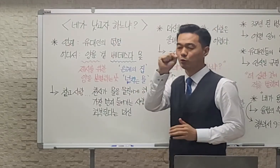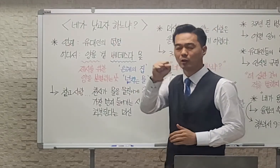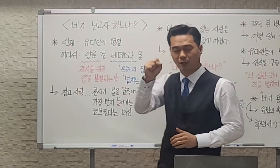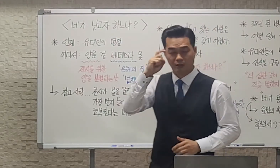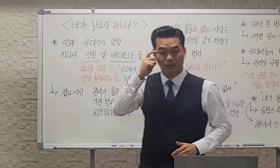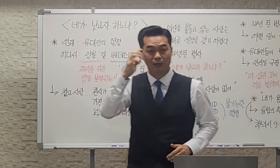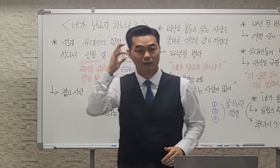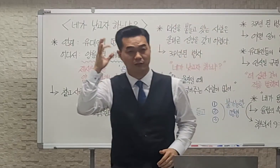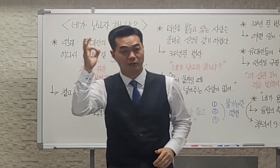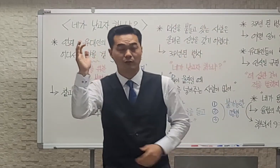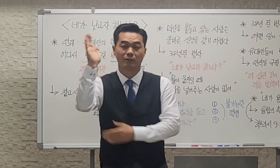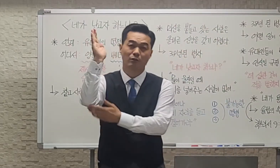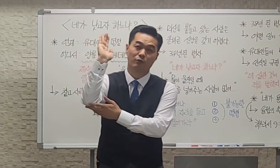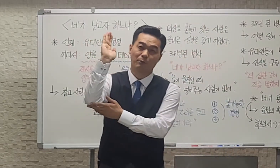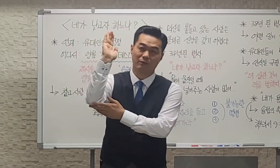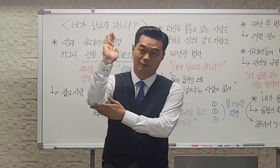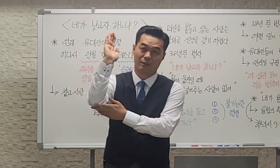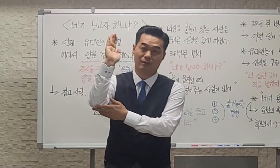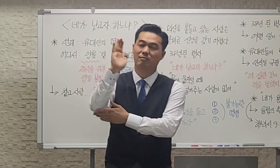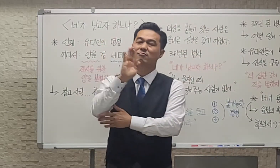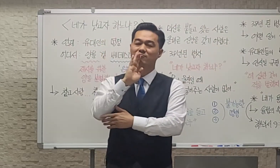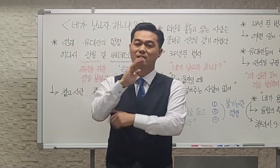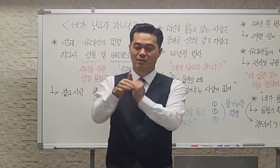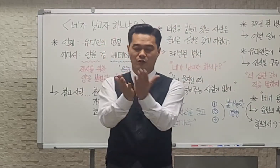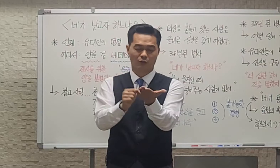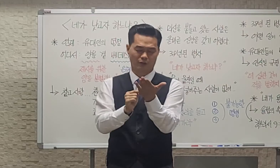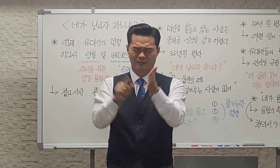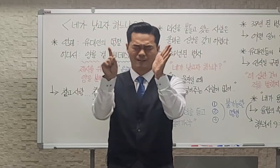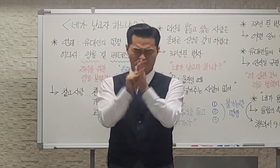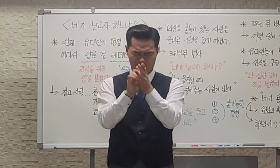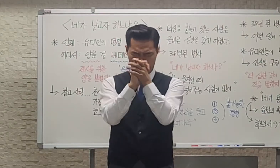좋겠다 하는 생각을 했어요. 설교 들으면서 성경에 나왔으니까.